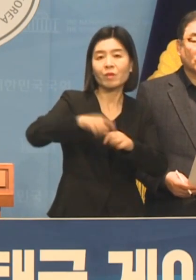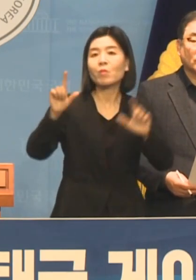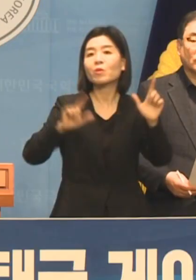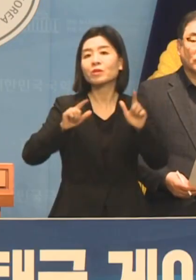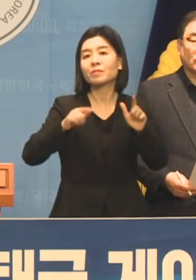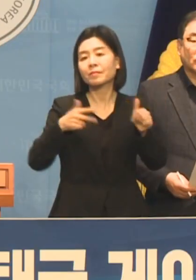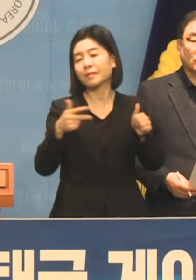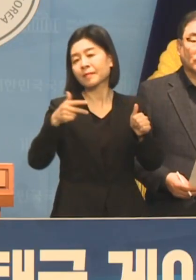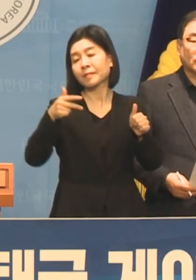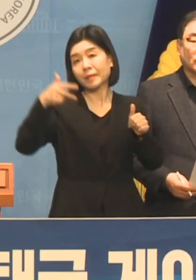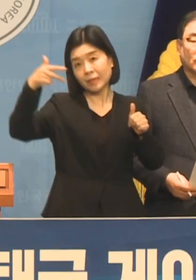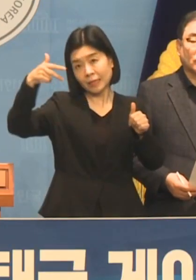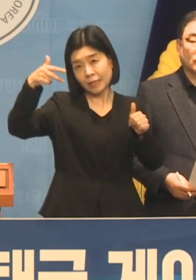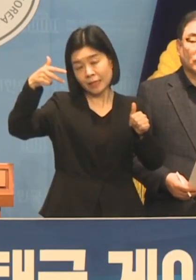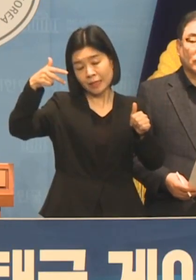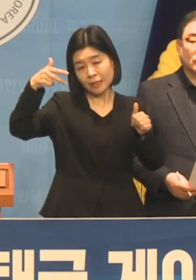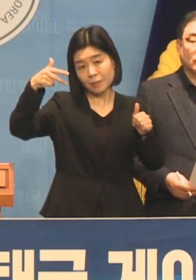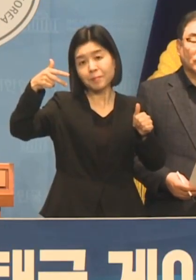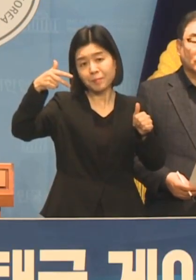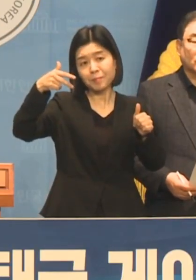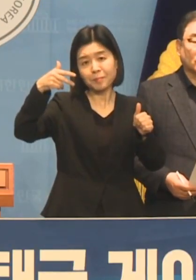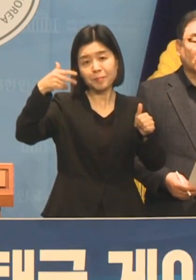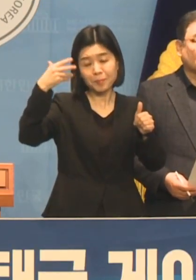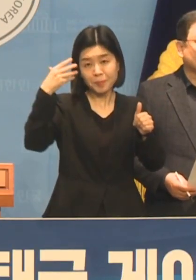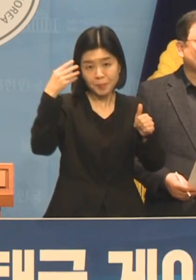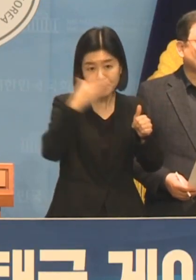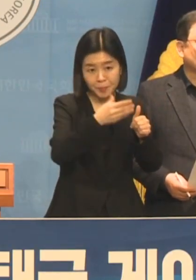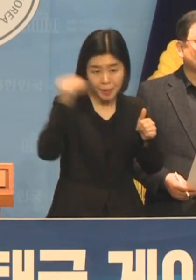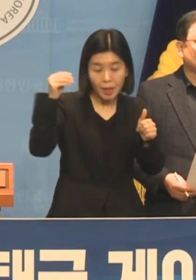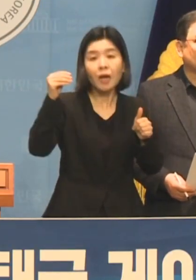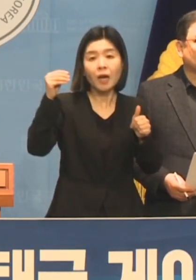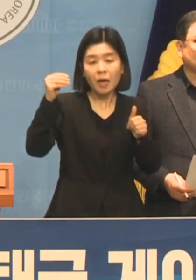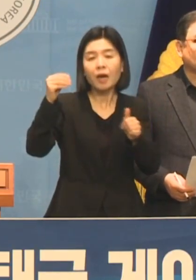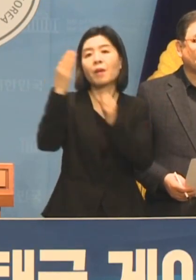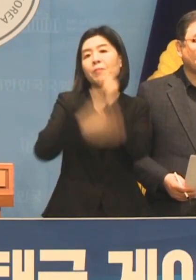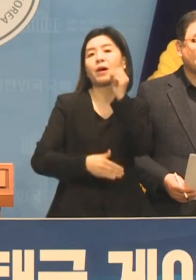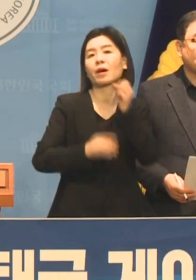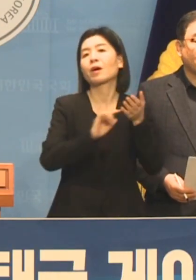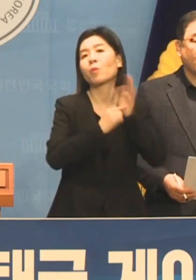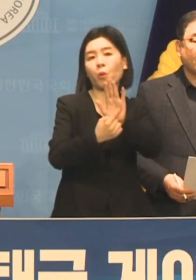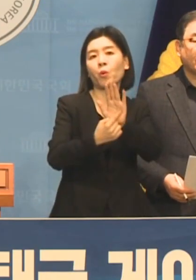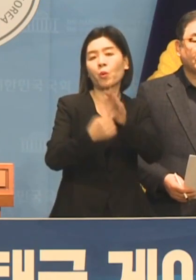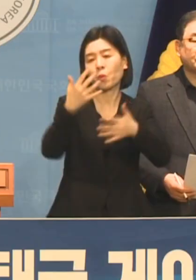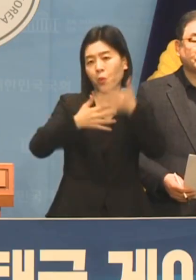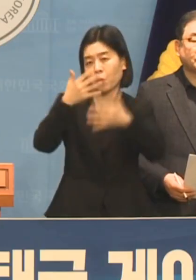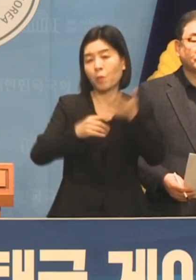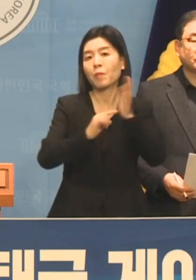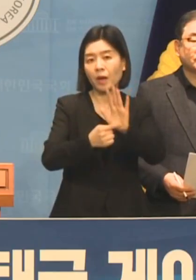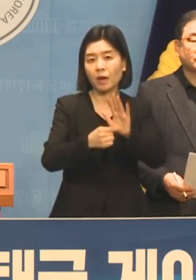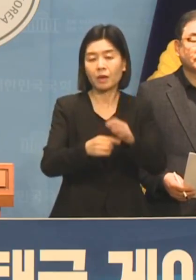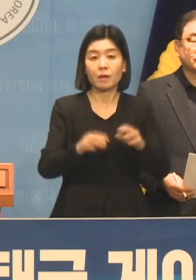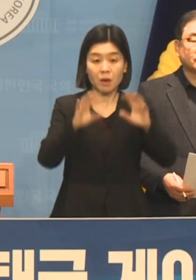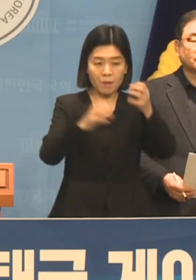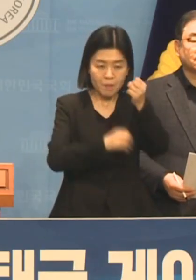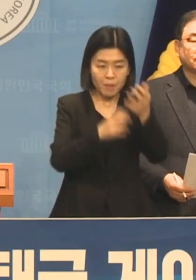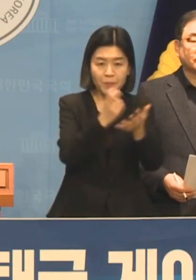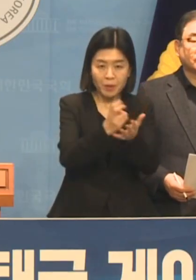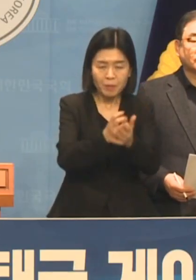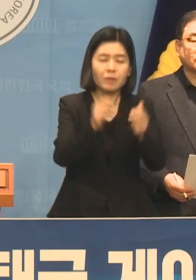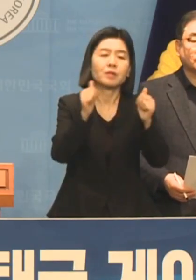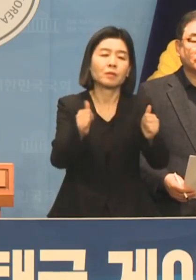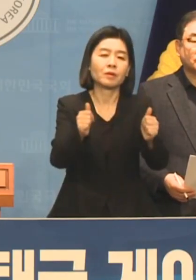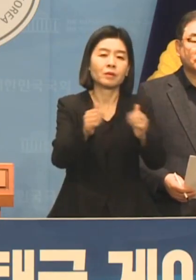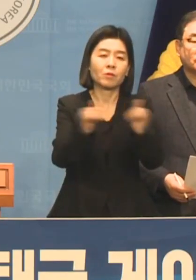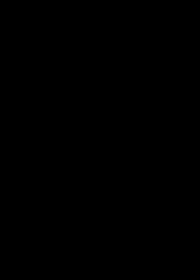CCTV에 그대로 남아있는 것이 온 세상이 보도되고 있습니다. 그래서 다시 한번 헌법재판소